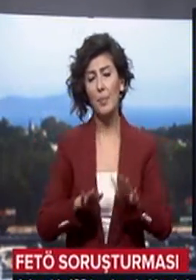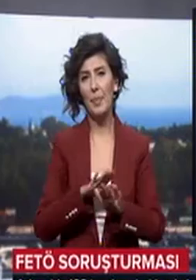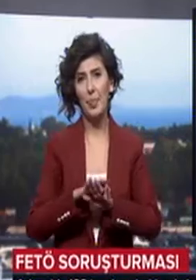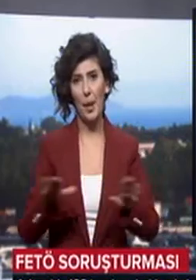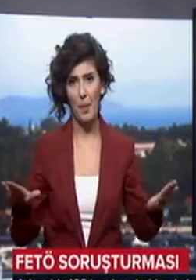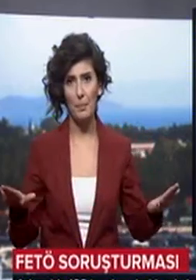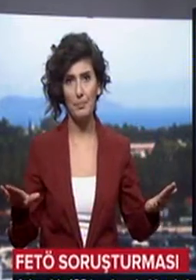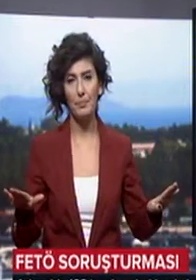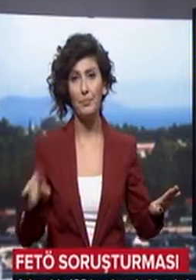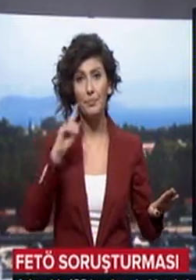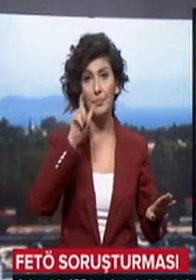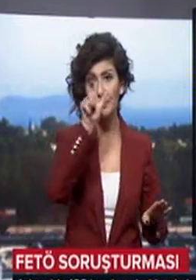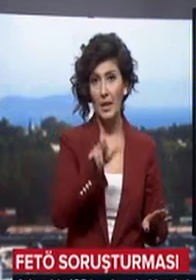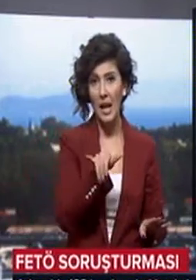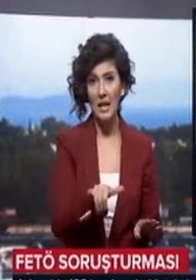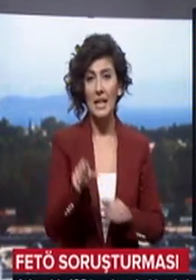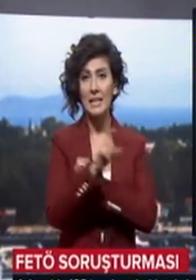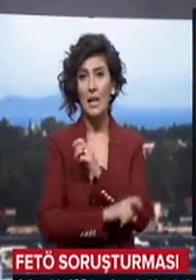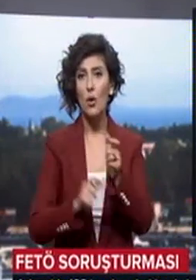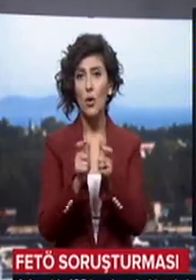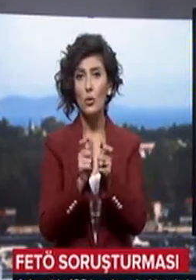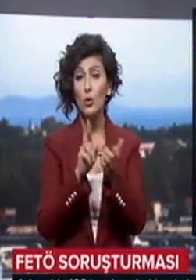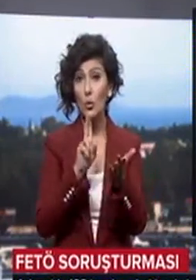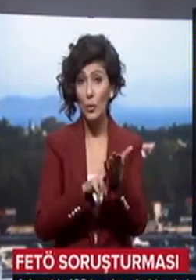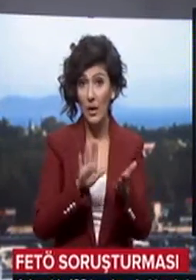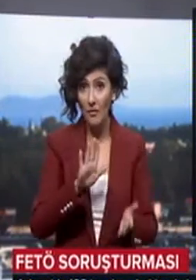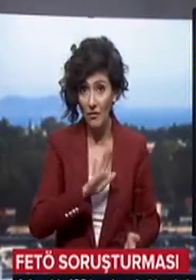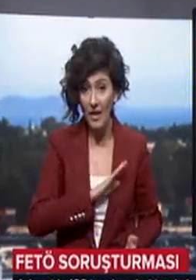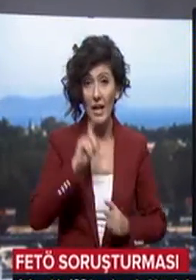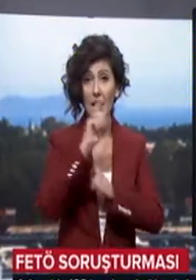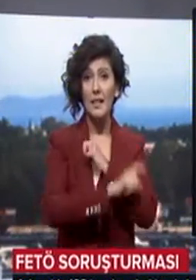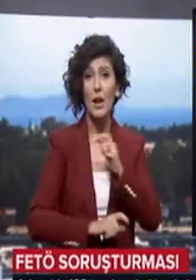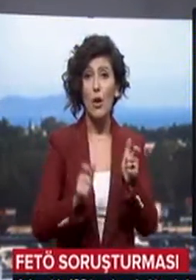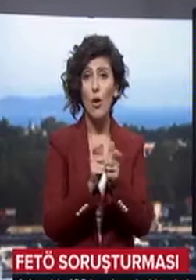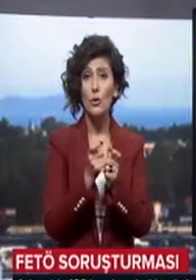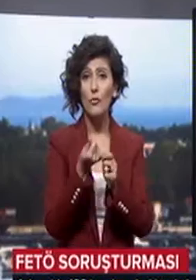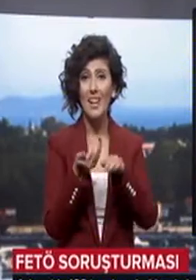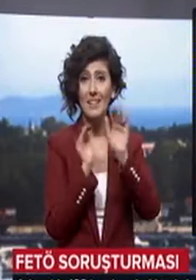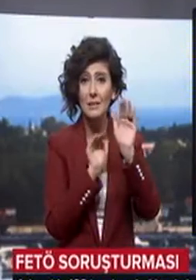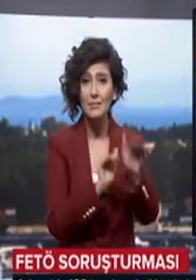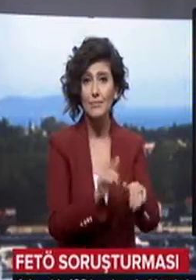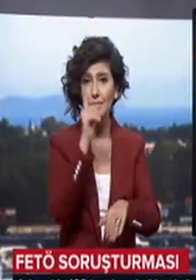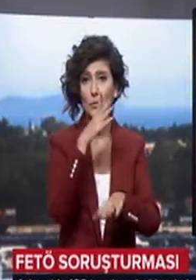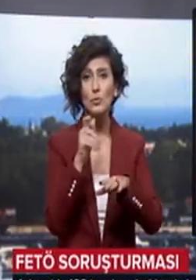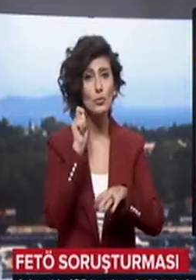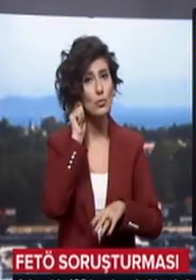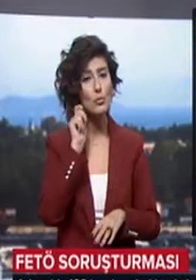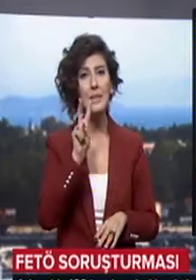tamamlandı. Zanlılar hakkında terör örgütüne üye olmak ve terör örgütüne finans sağlamak suçlamasıyla